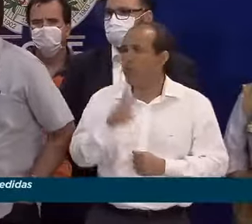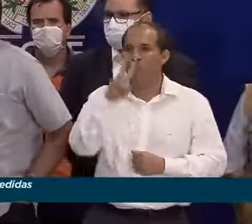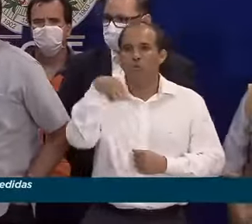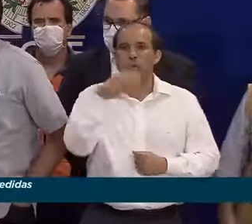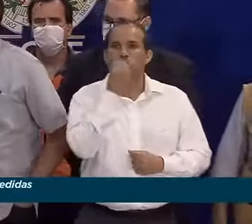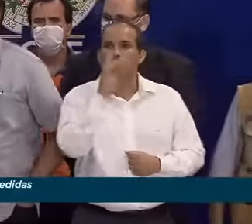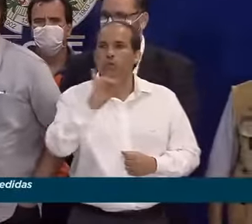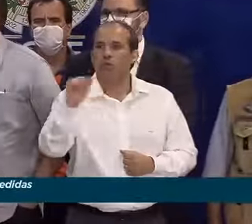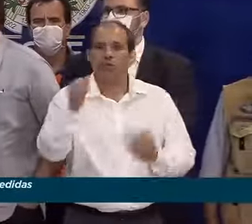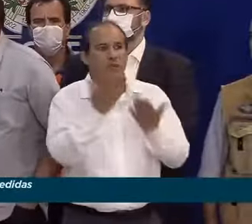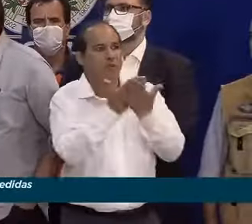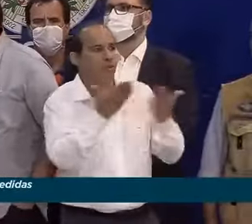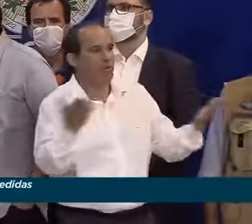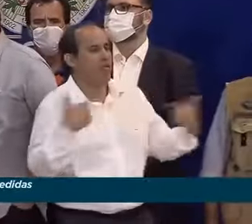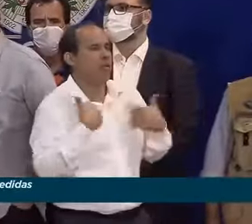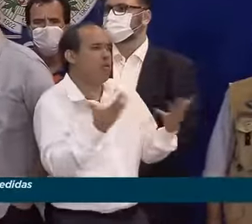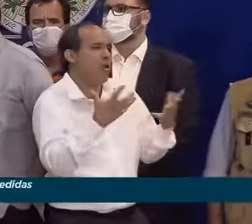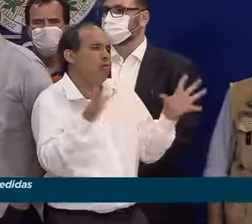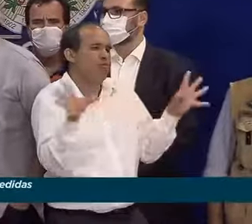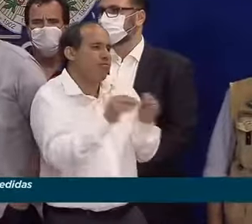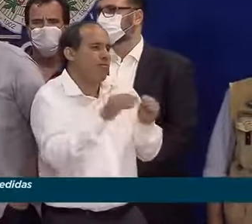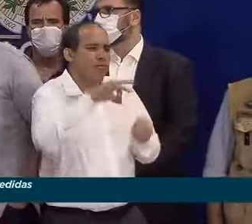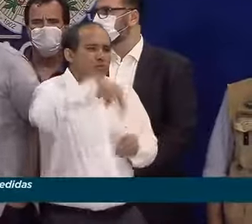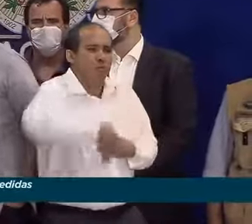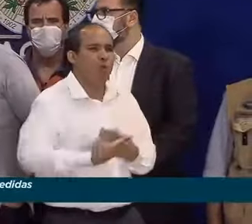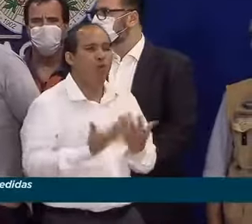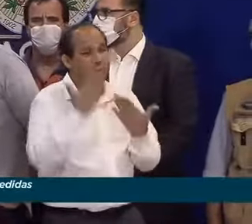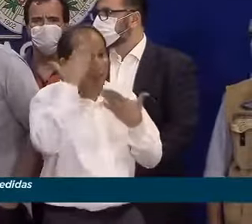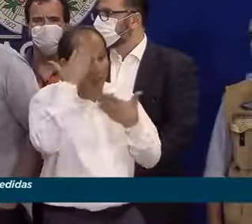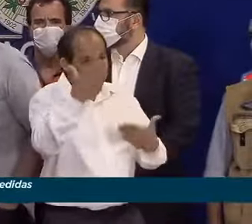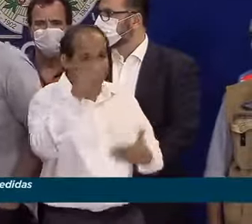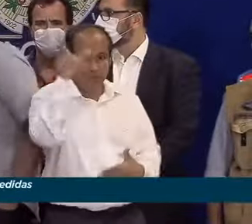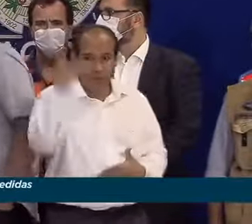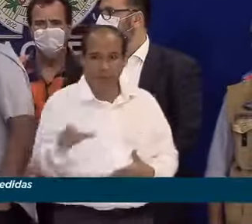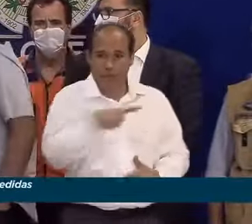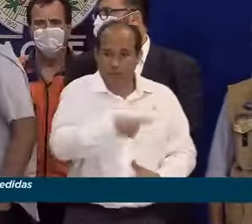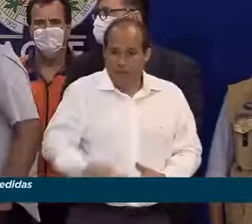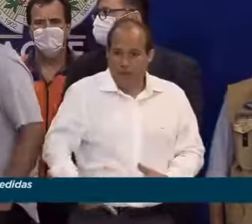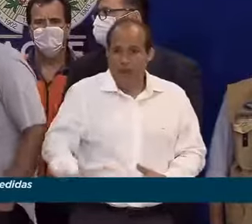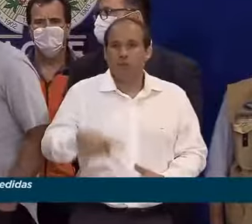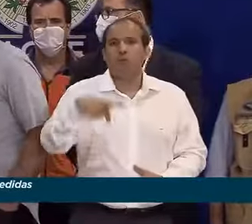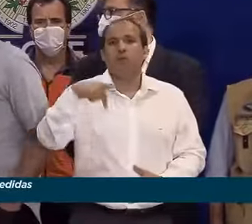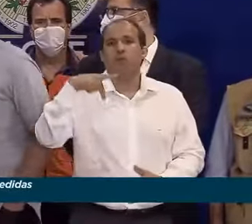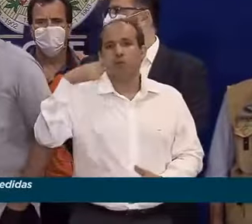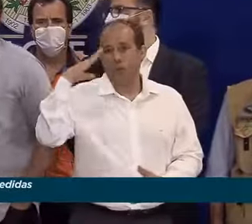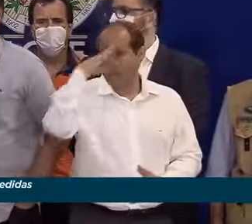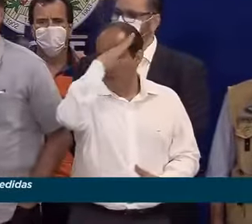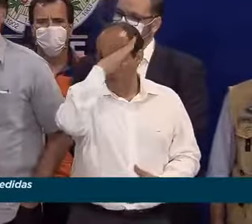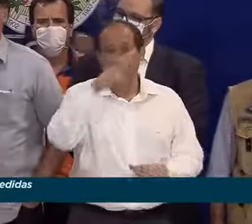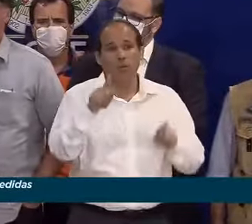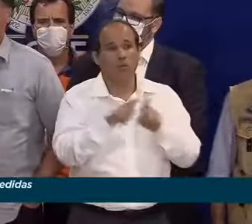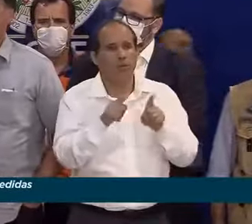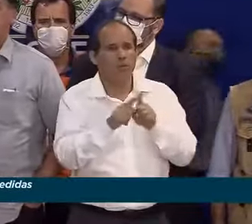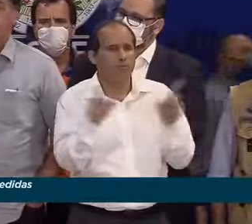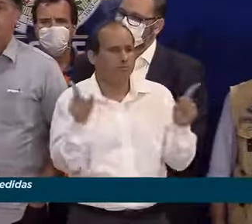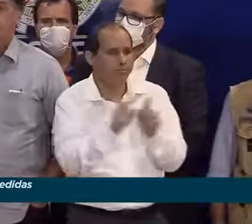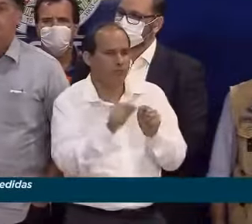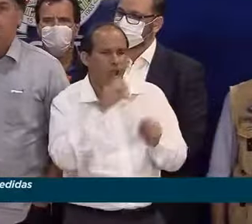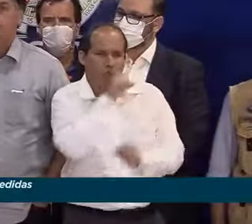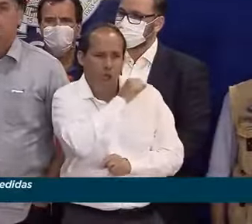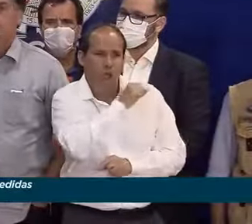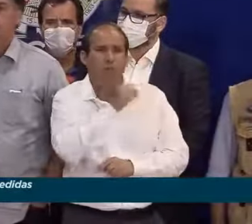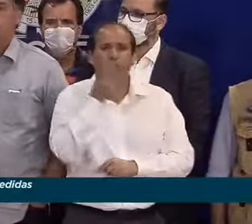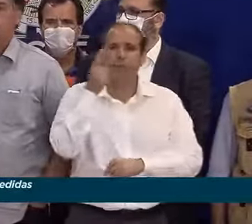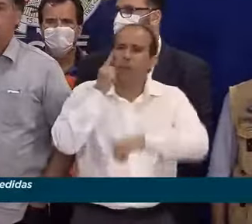Bem, bom dia a todos. Eu quero apenas agradecer ao presidente da República e dizer em breves palavras que foi tudo